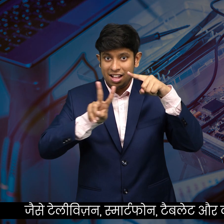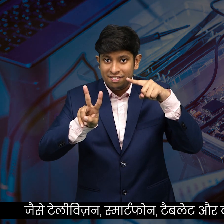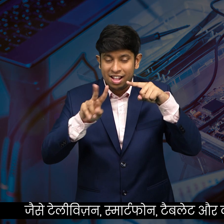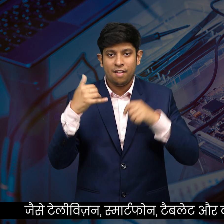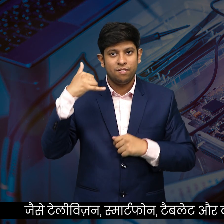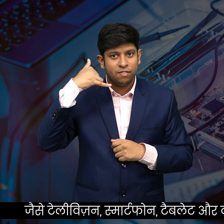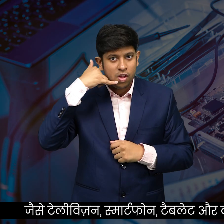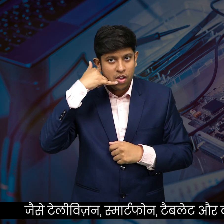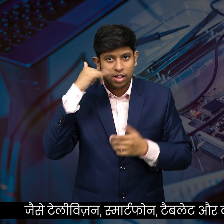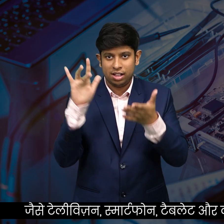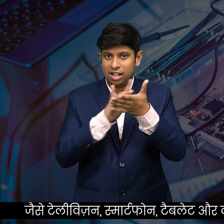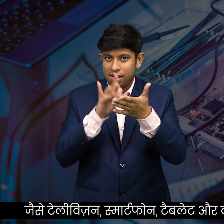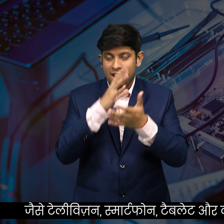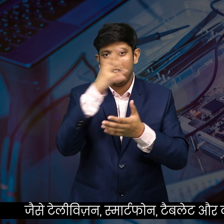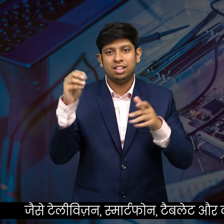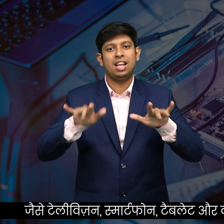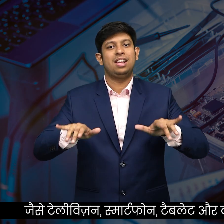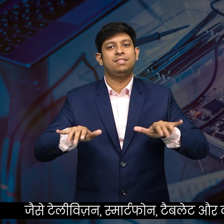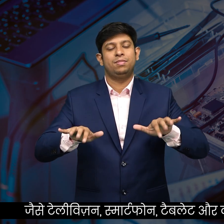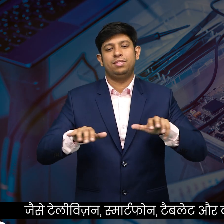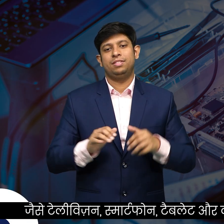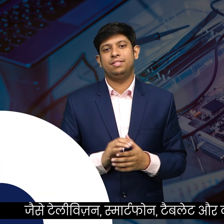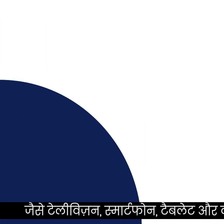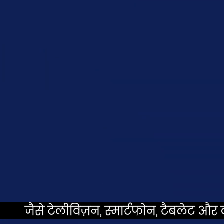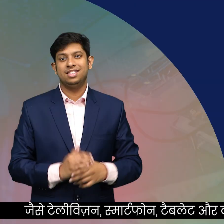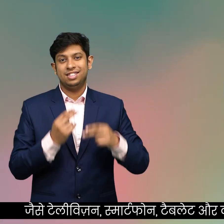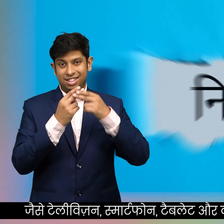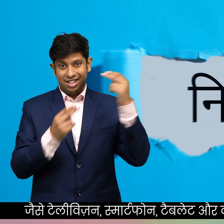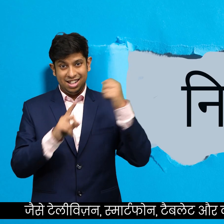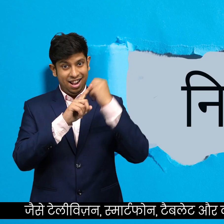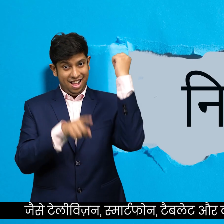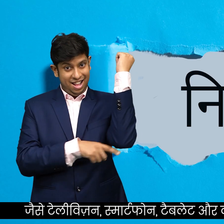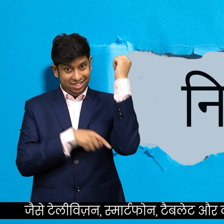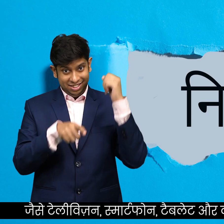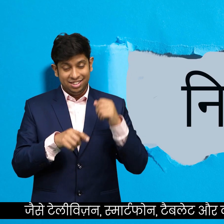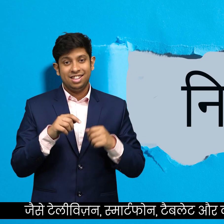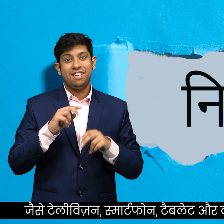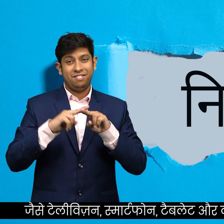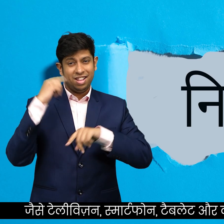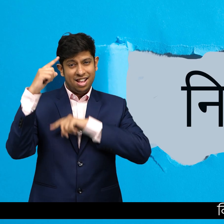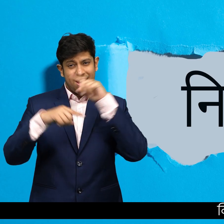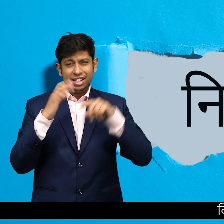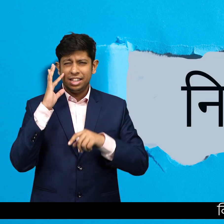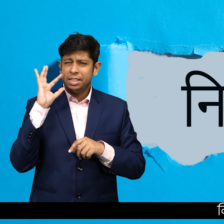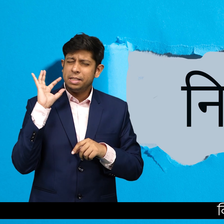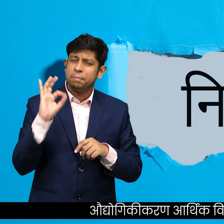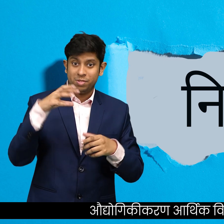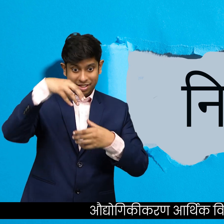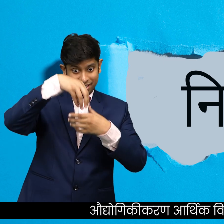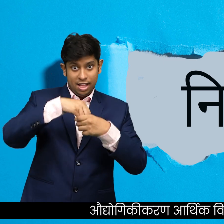जैसे टेलीविजन, स्मार्टफोन, टैबलेट और कंप्यूटर के डिजाइन, विकास और उत्पादन से है।